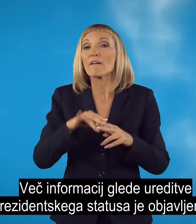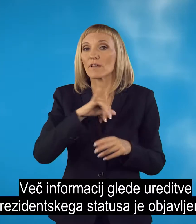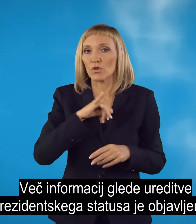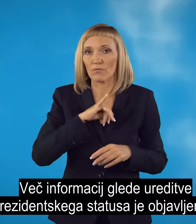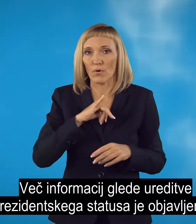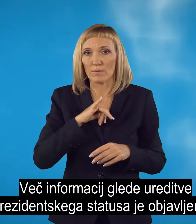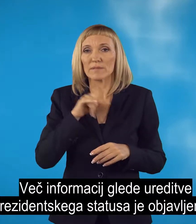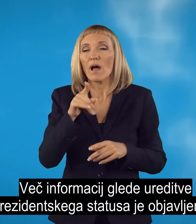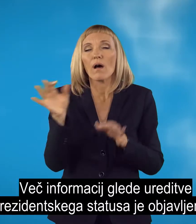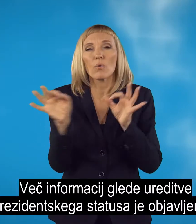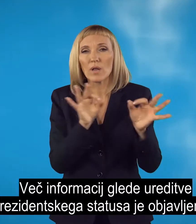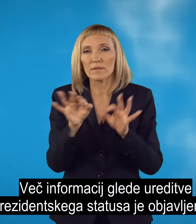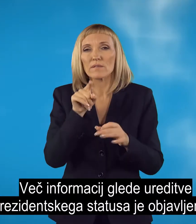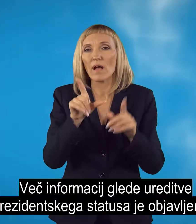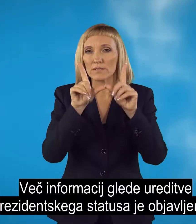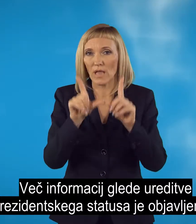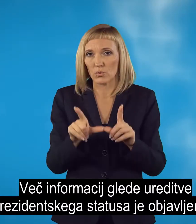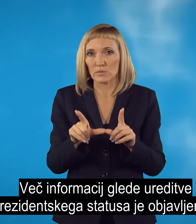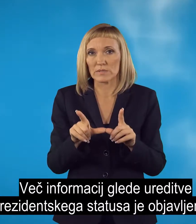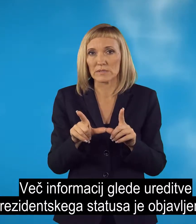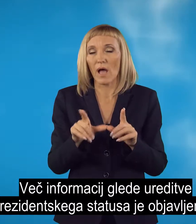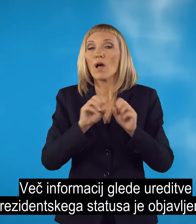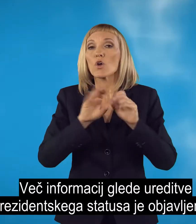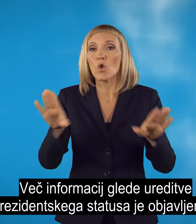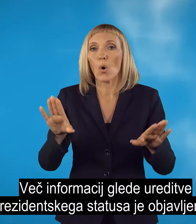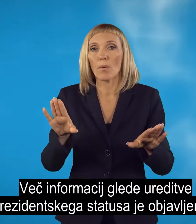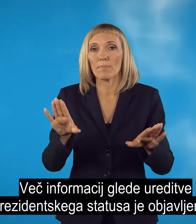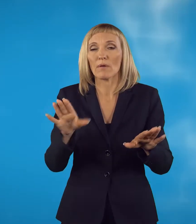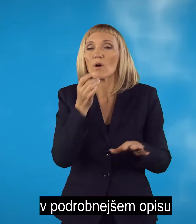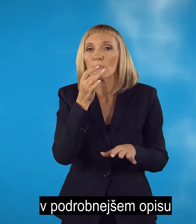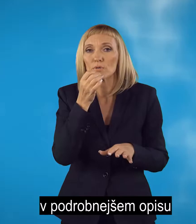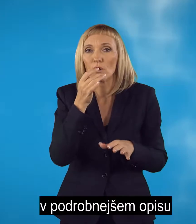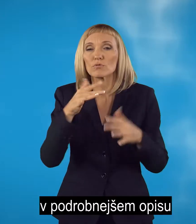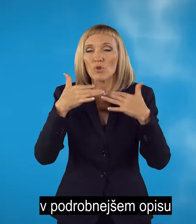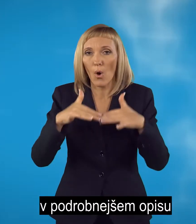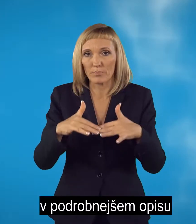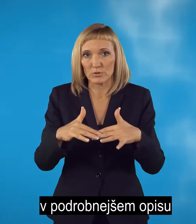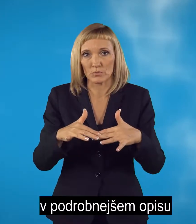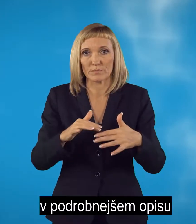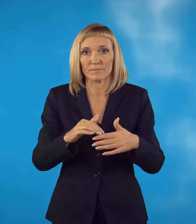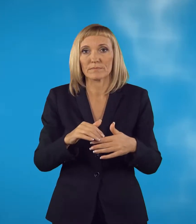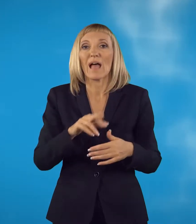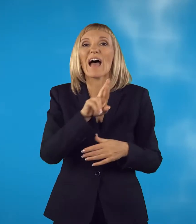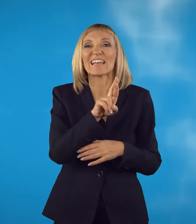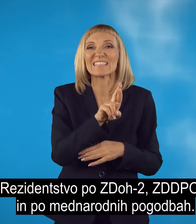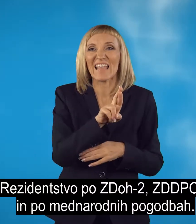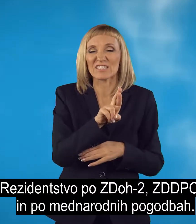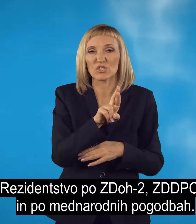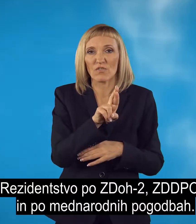Več informacij glede ureditve rezidentskega statusa je objavljenih v podrobnejšem opisu Rezidentstvo